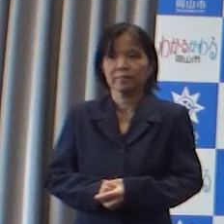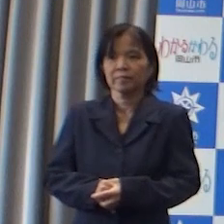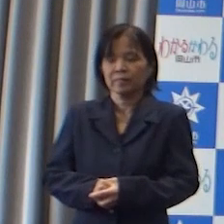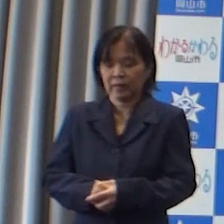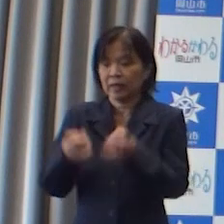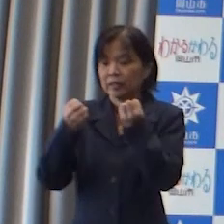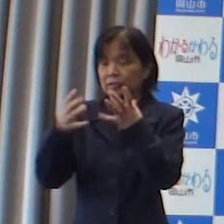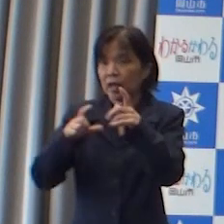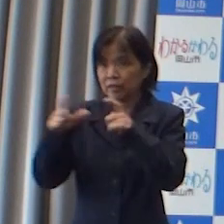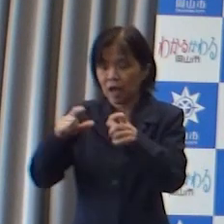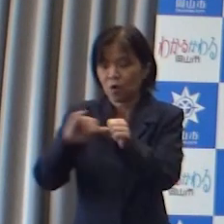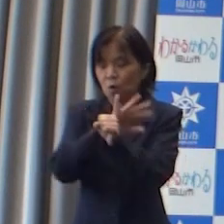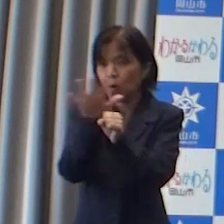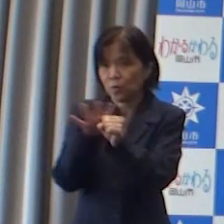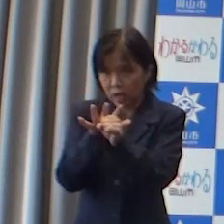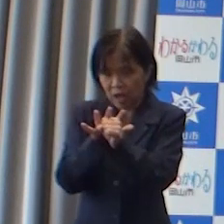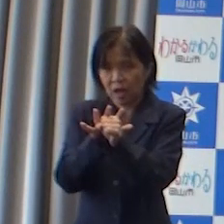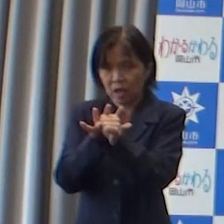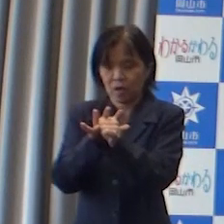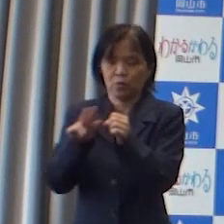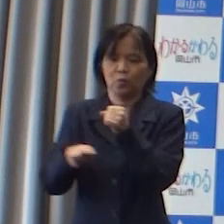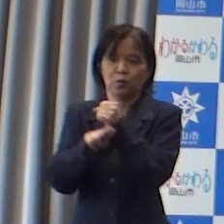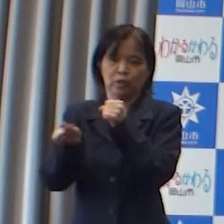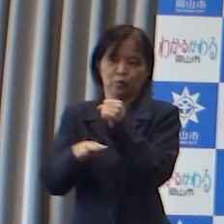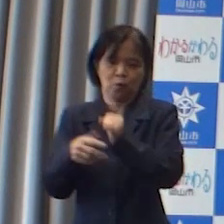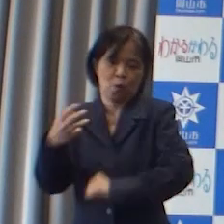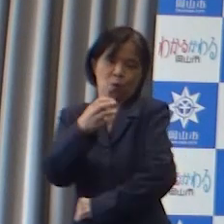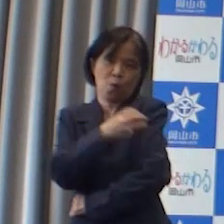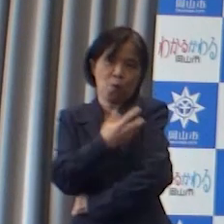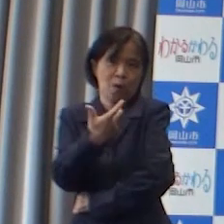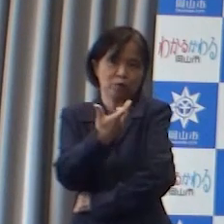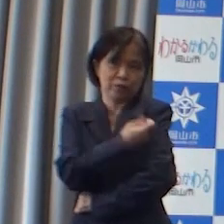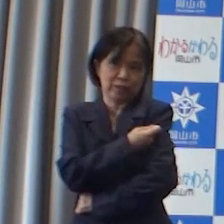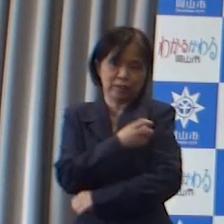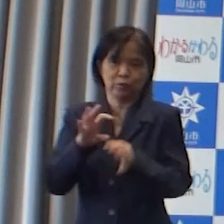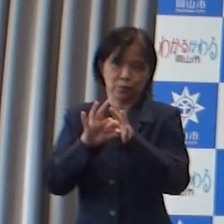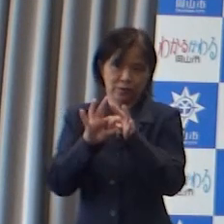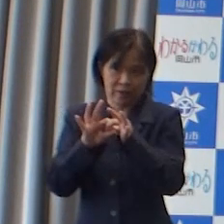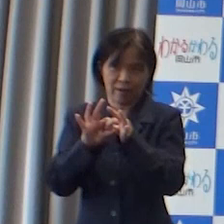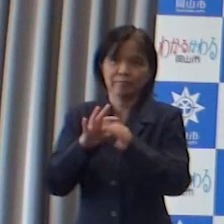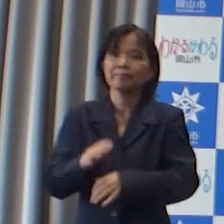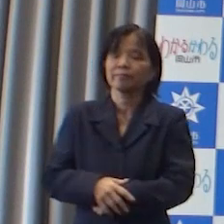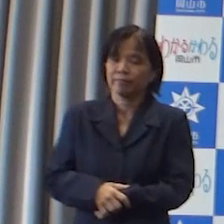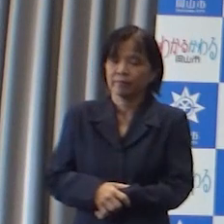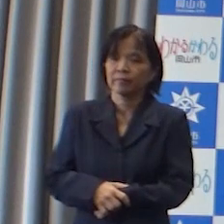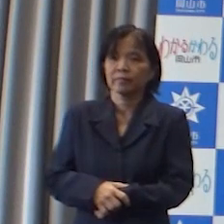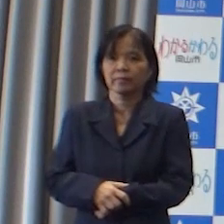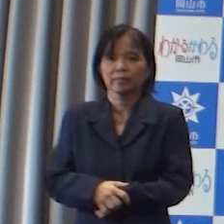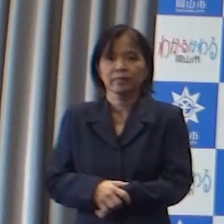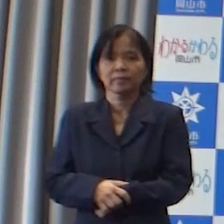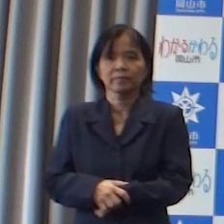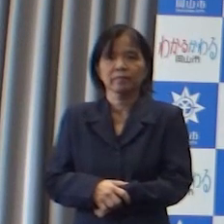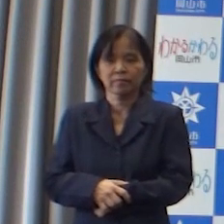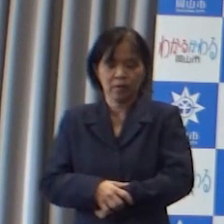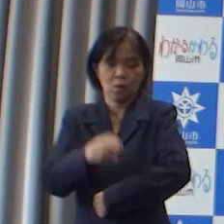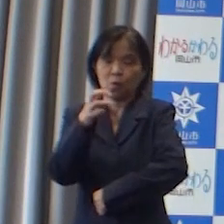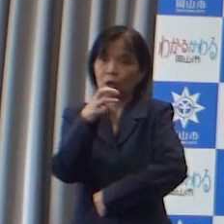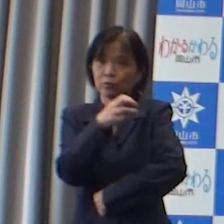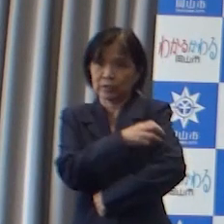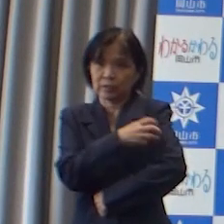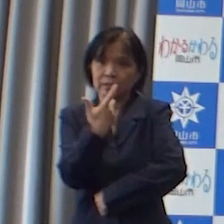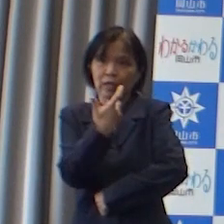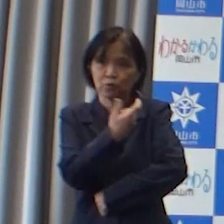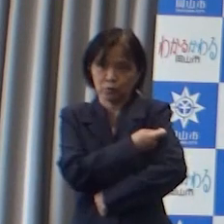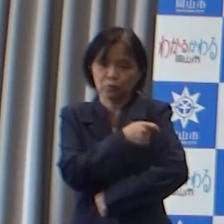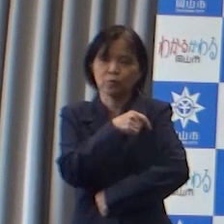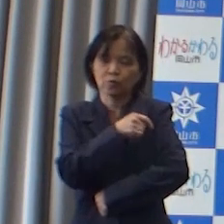最後に新型コロナウイルスワクチン接種体制確保事業でありますが、新型コロナワクチン